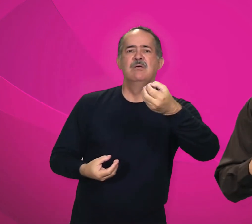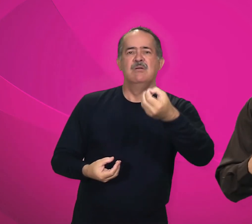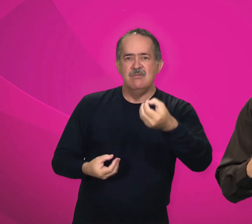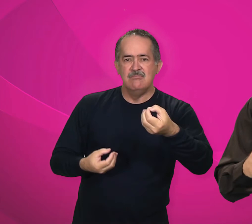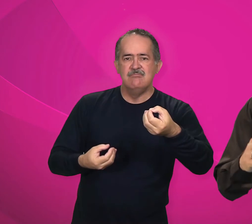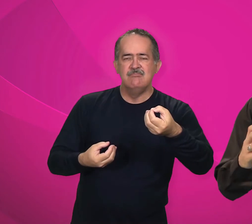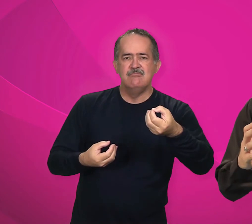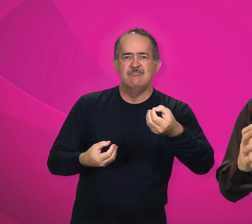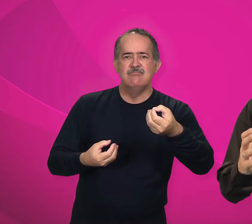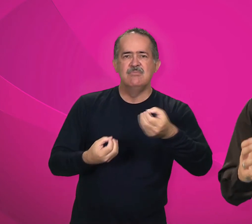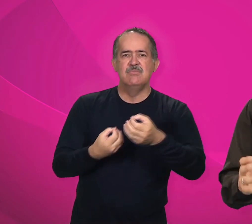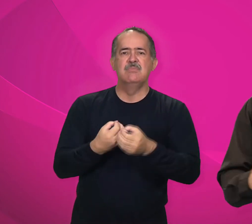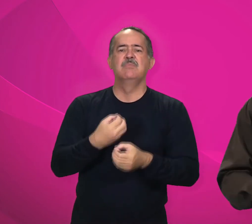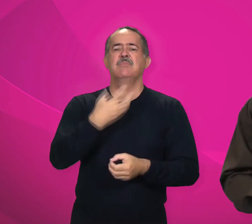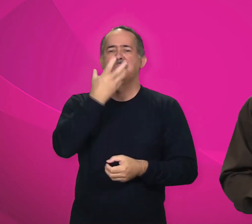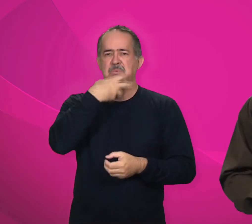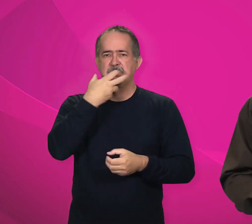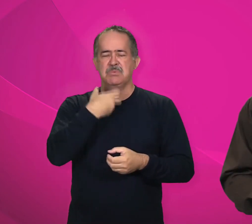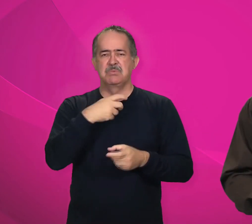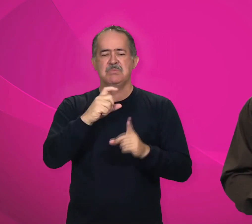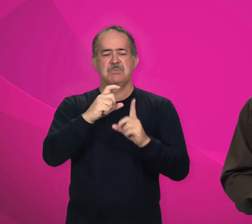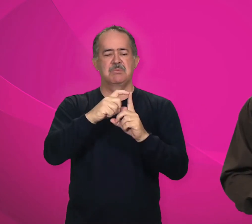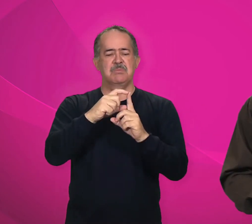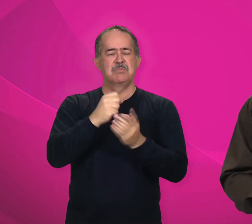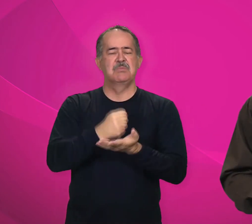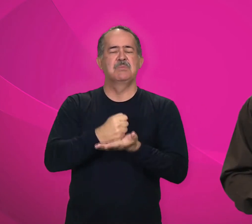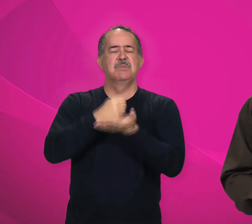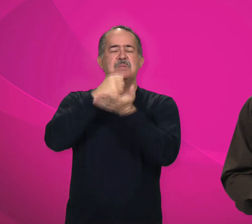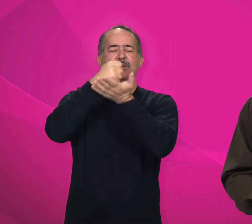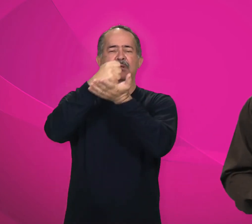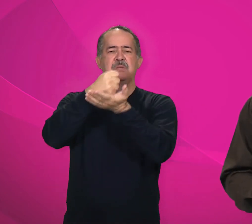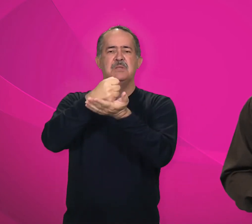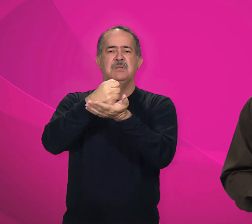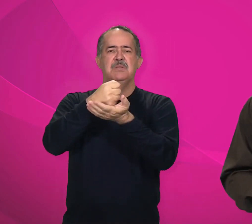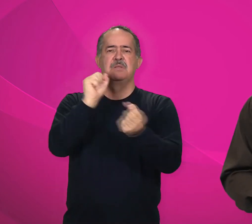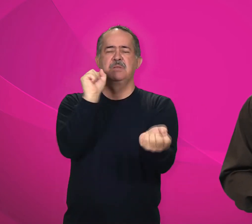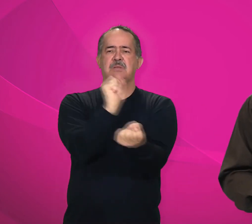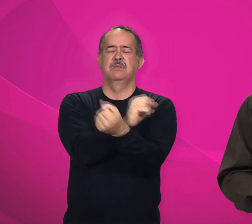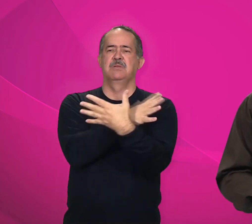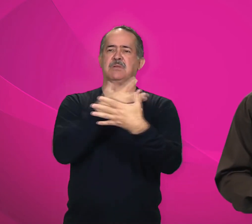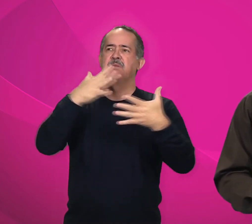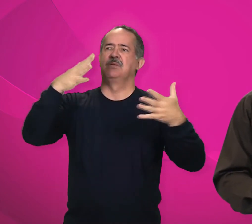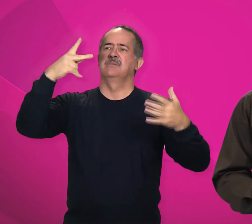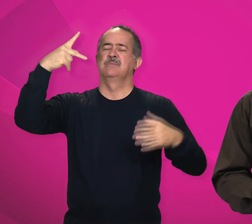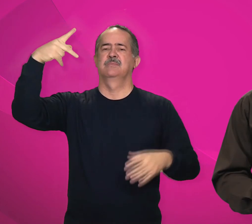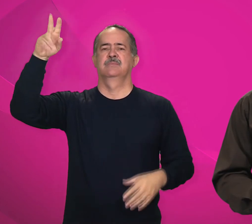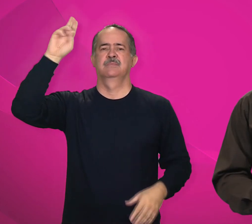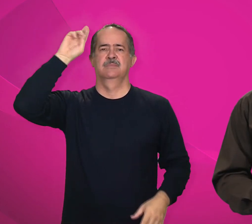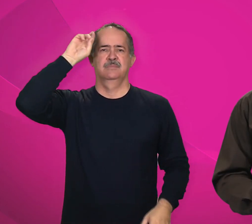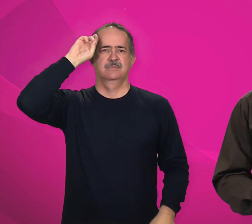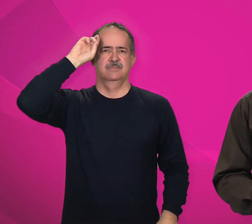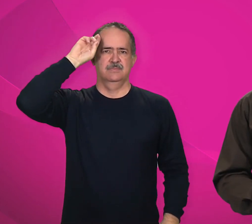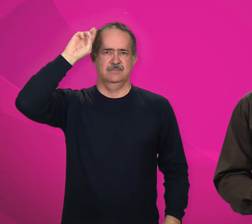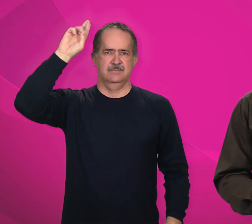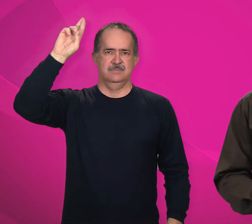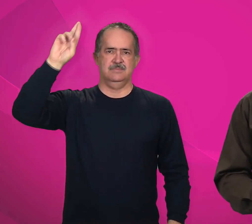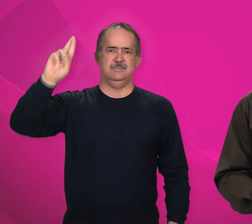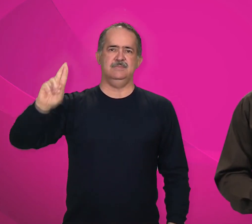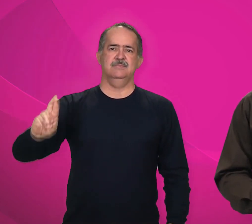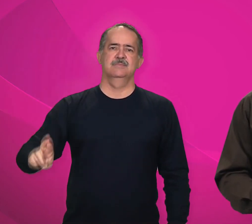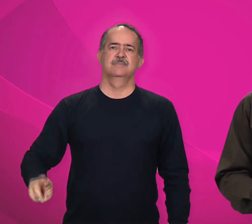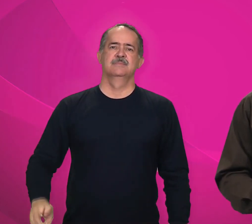60, outro 30. Palavra da salvação. Glória a